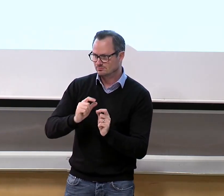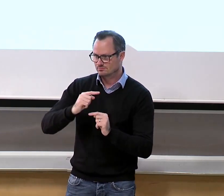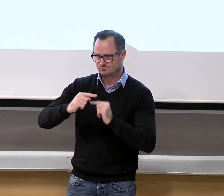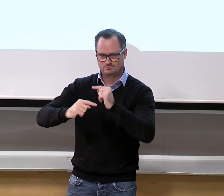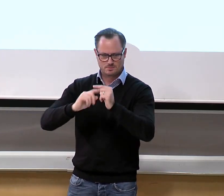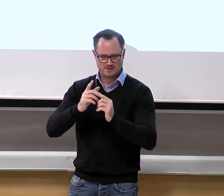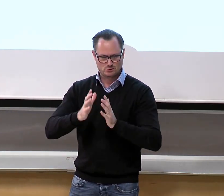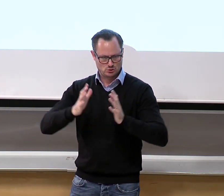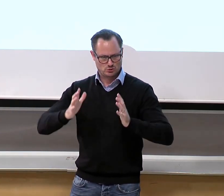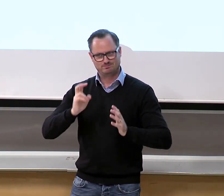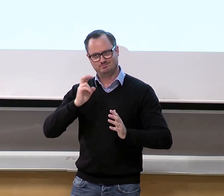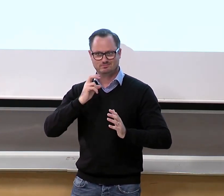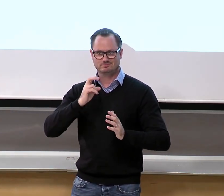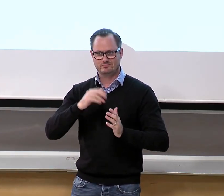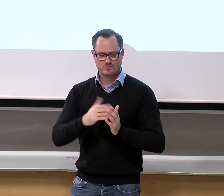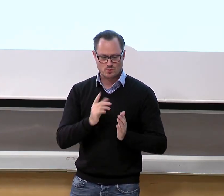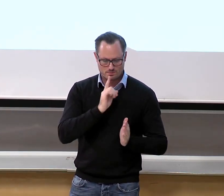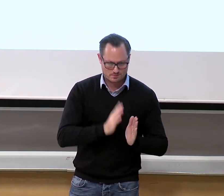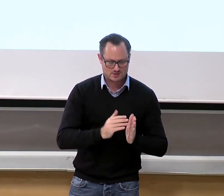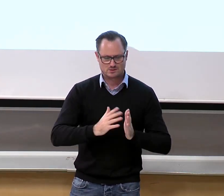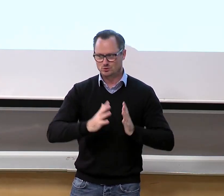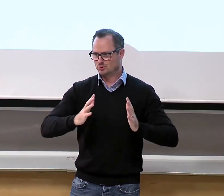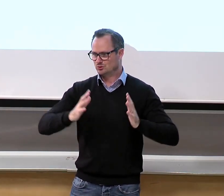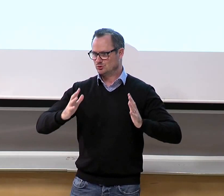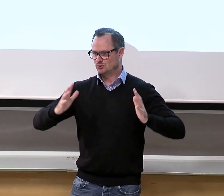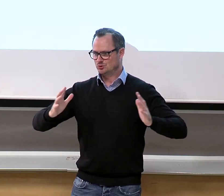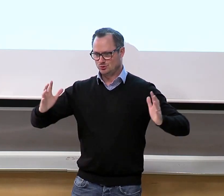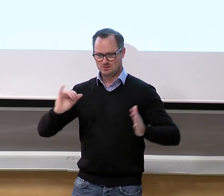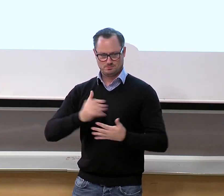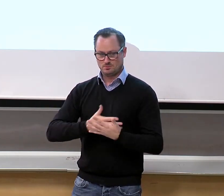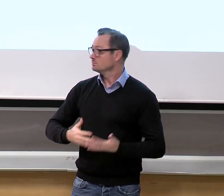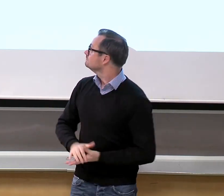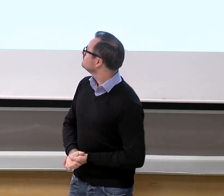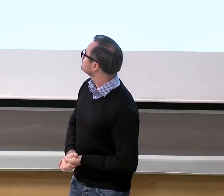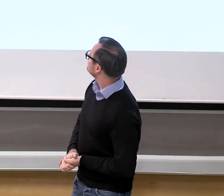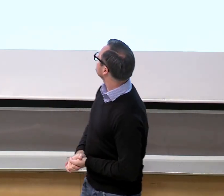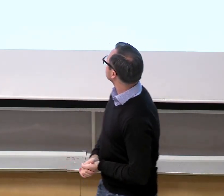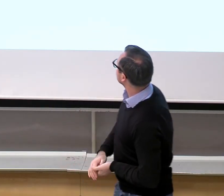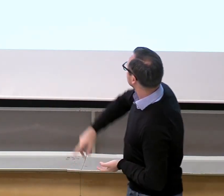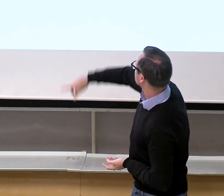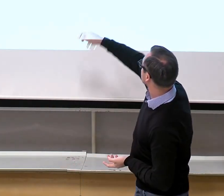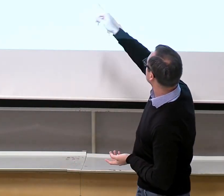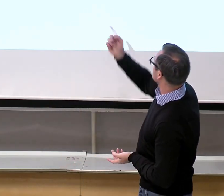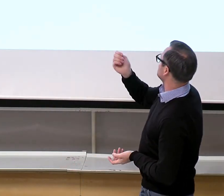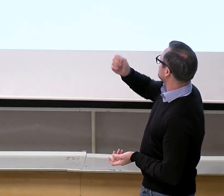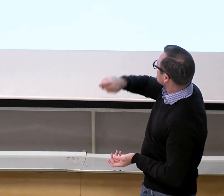För det brukar gå i en viss ordning att man först lär sig enkla strukturer och sen bygger på med de mer avancerade strukturerna allt